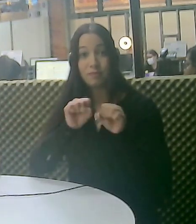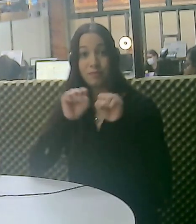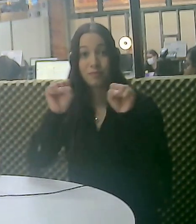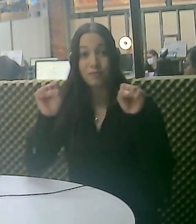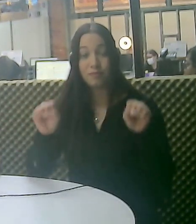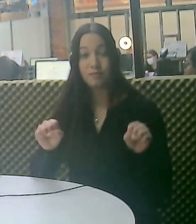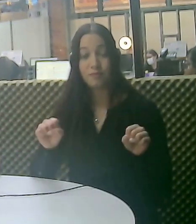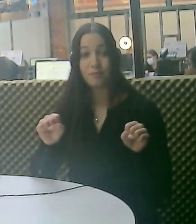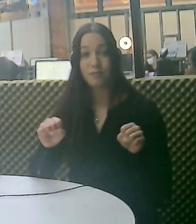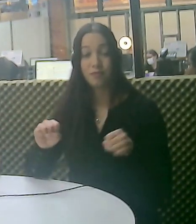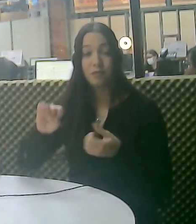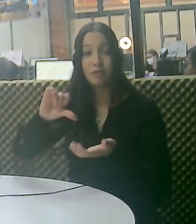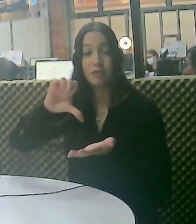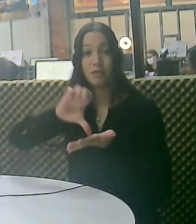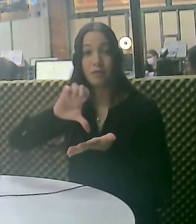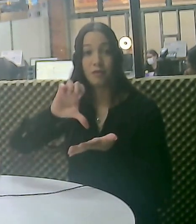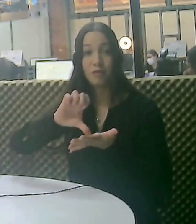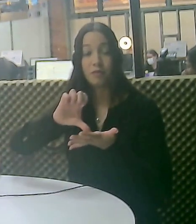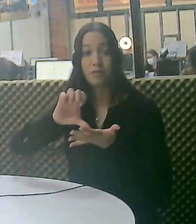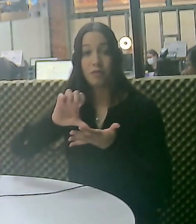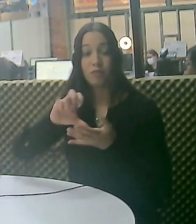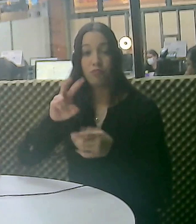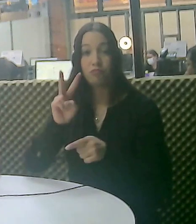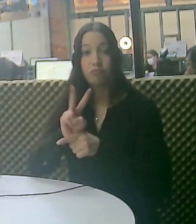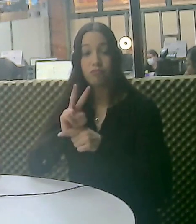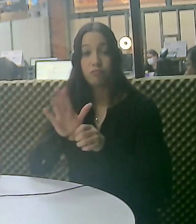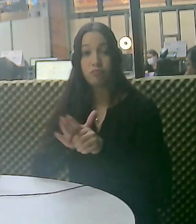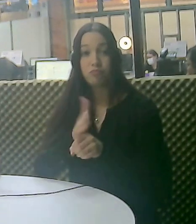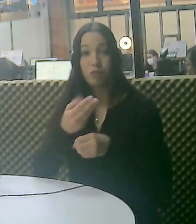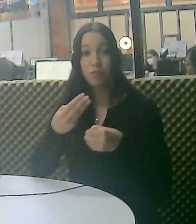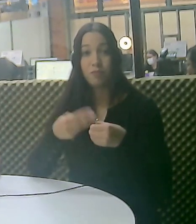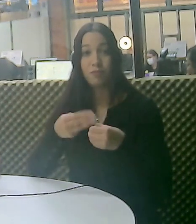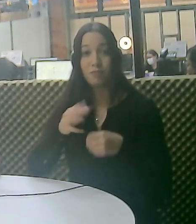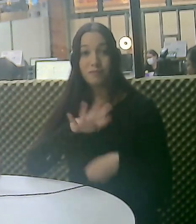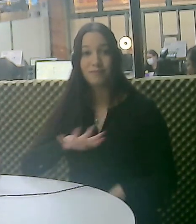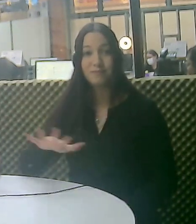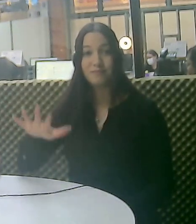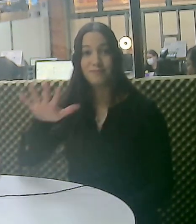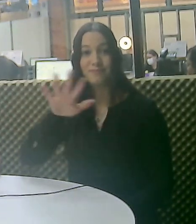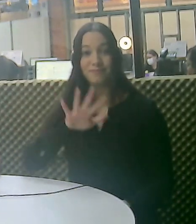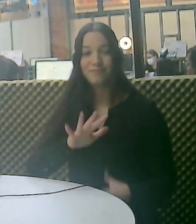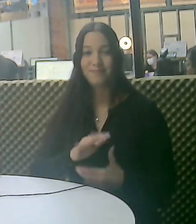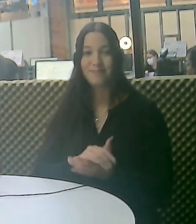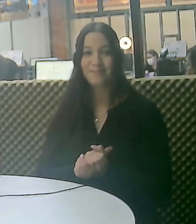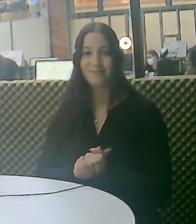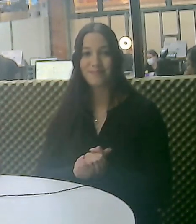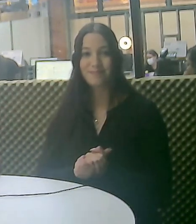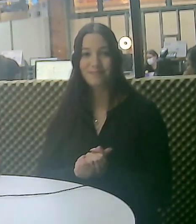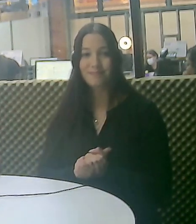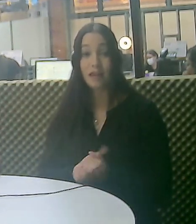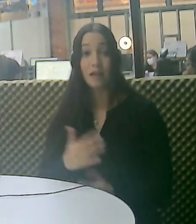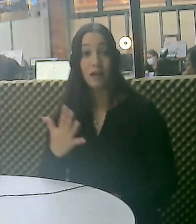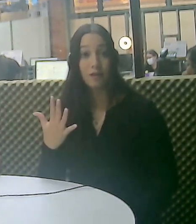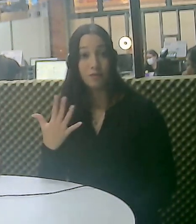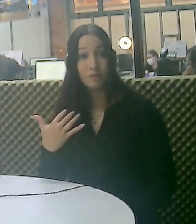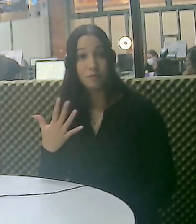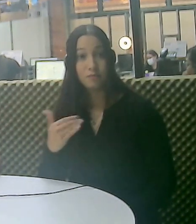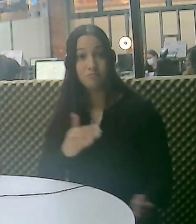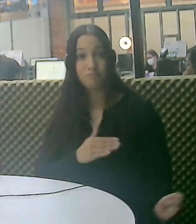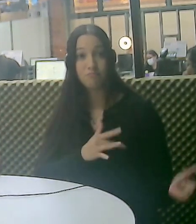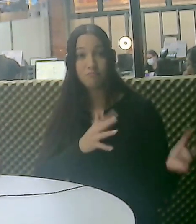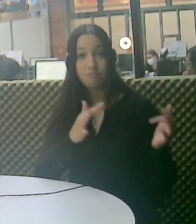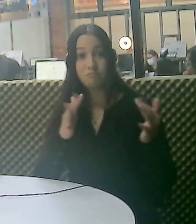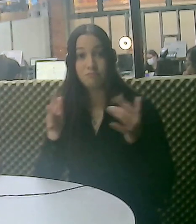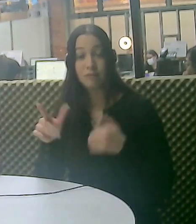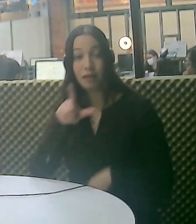abastecimento com os centros de reservação nas regiões do município. Durante o verão, o Parque do Sabiá é a